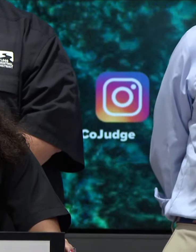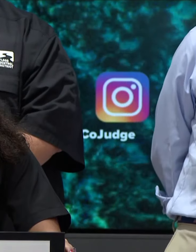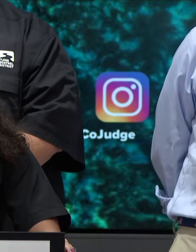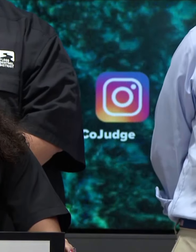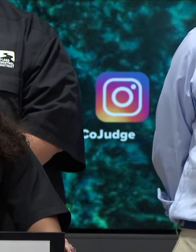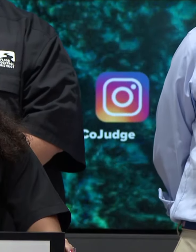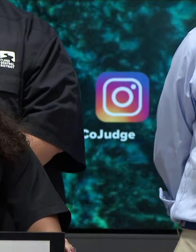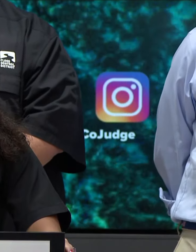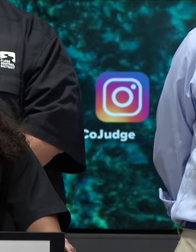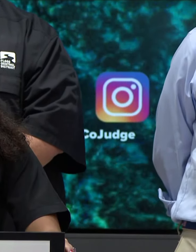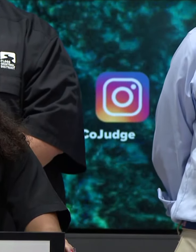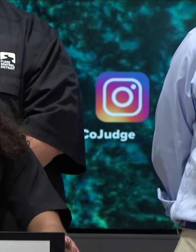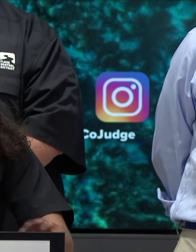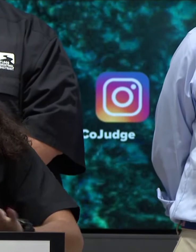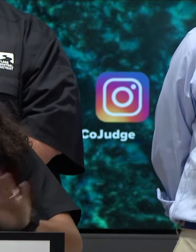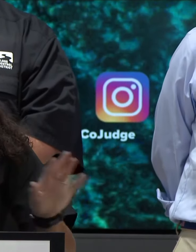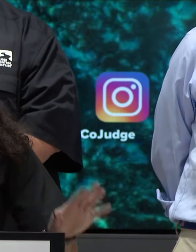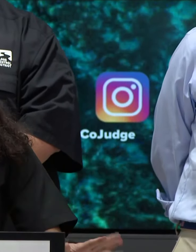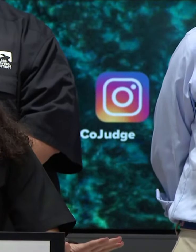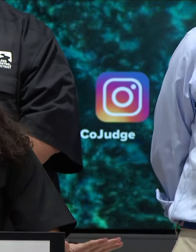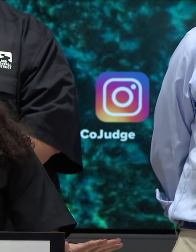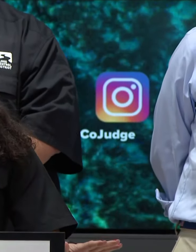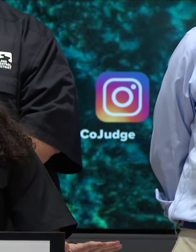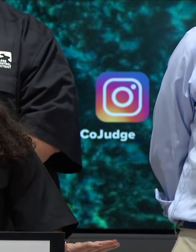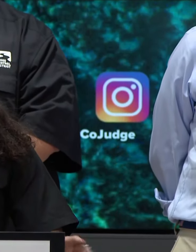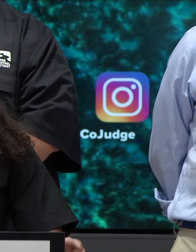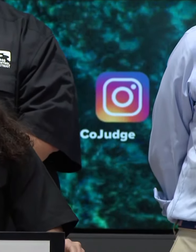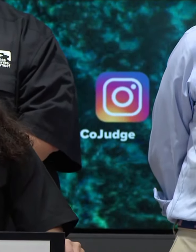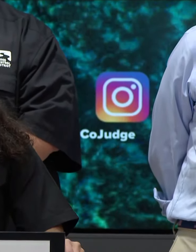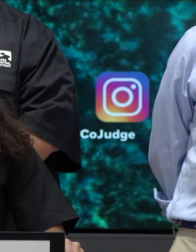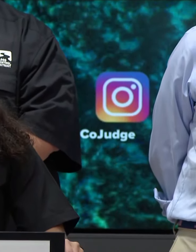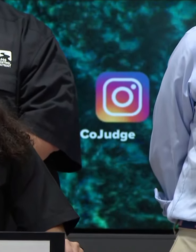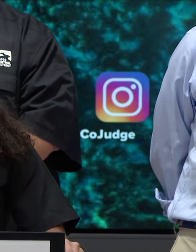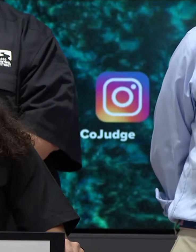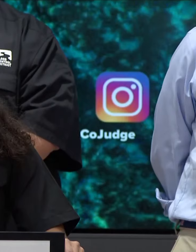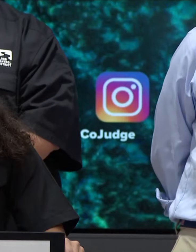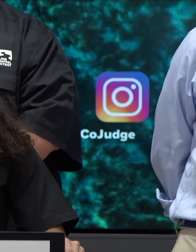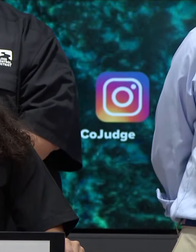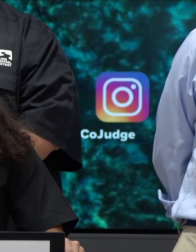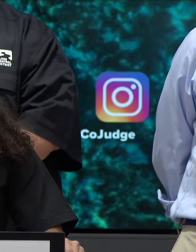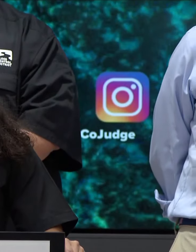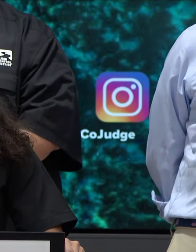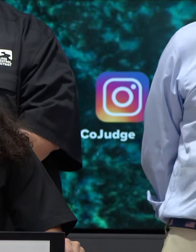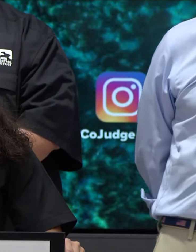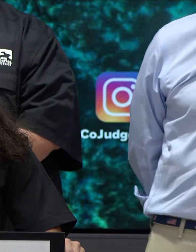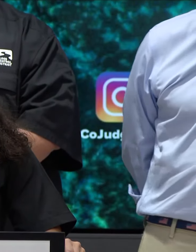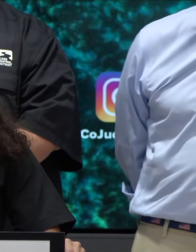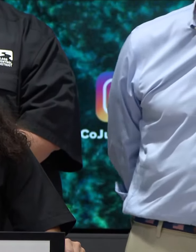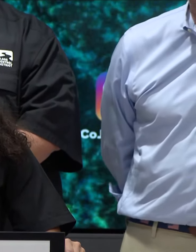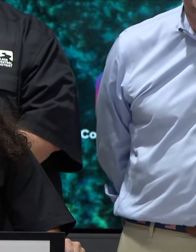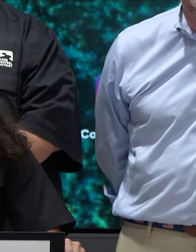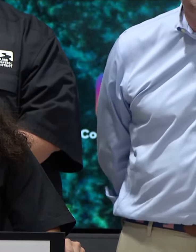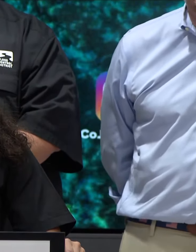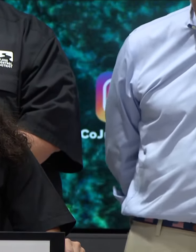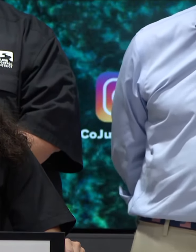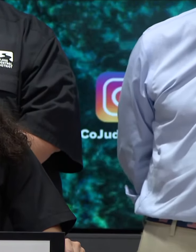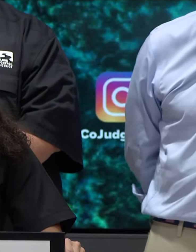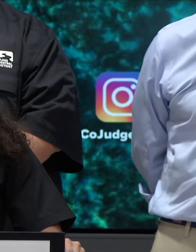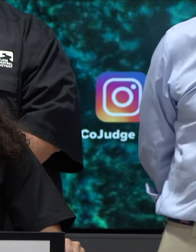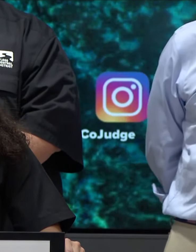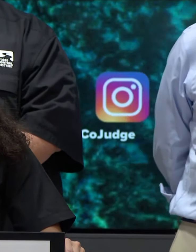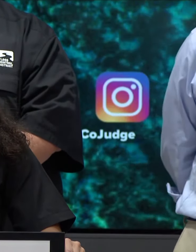quiero hacer es estar hacia el lado de la transparencia. Entonces, voy a compartir la respuesta a la información que